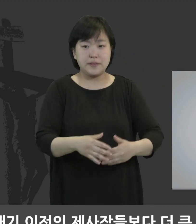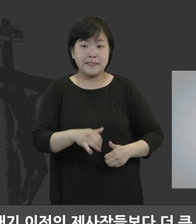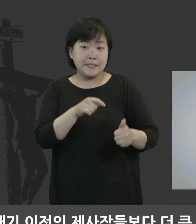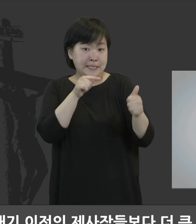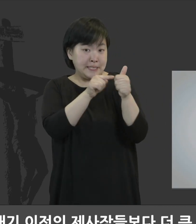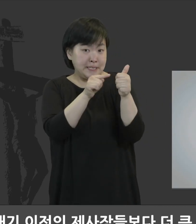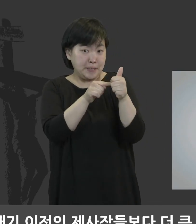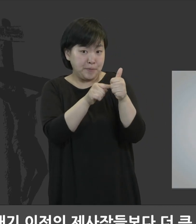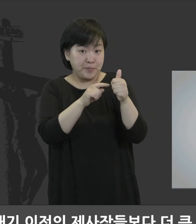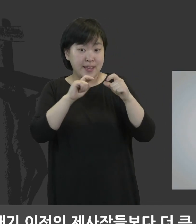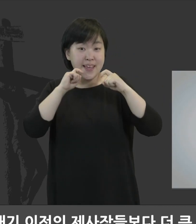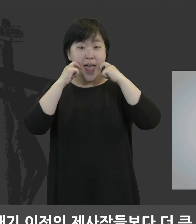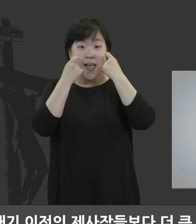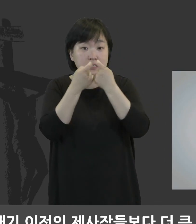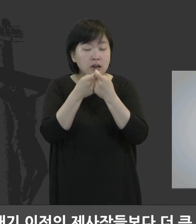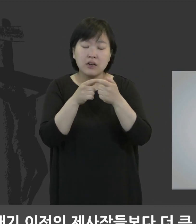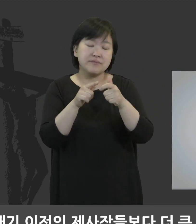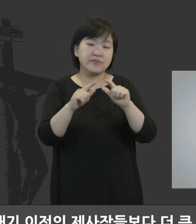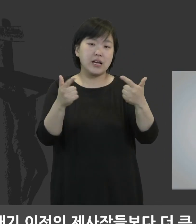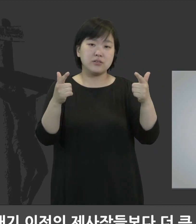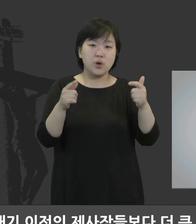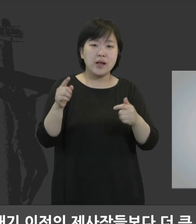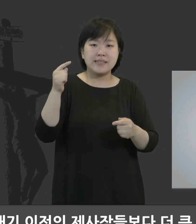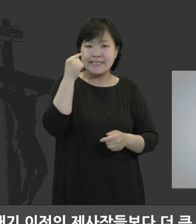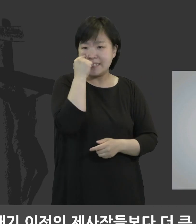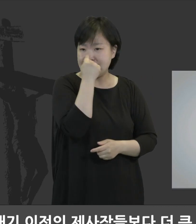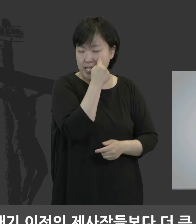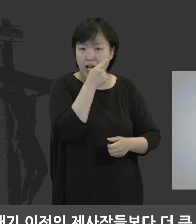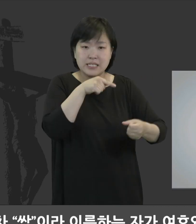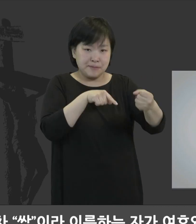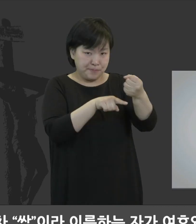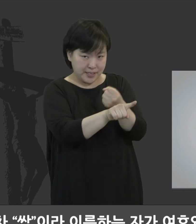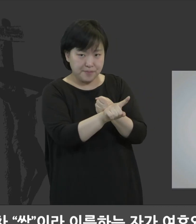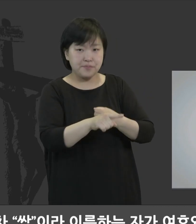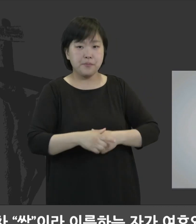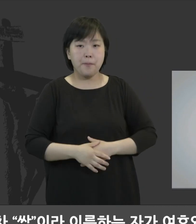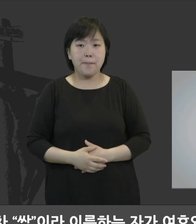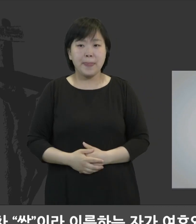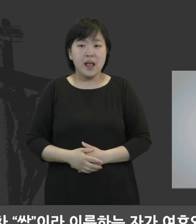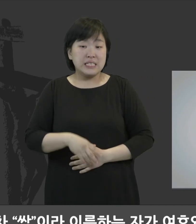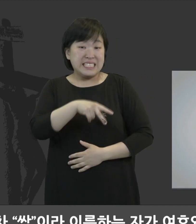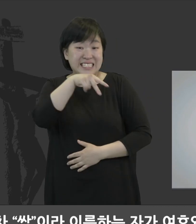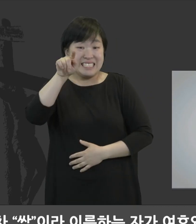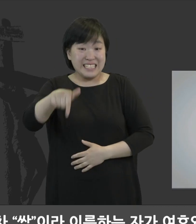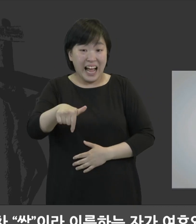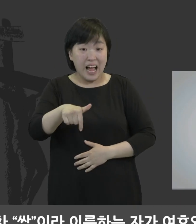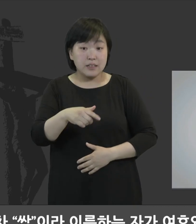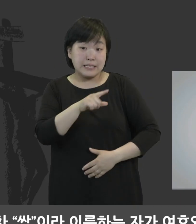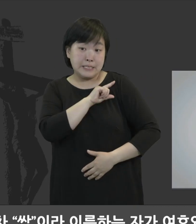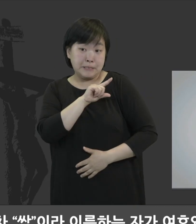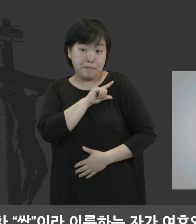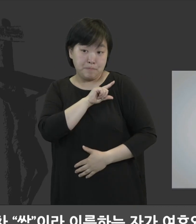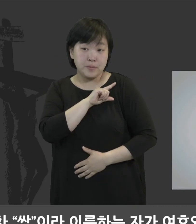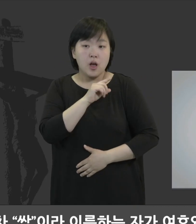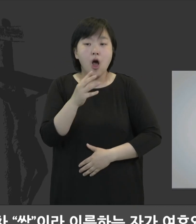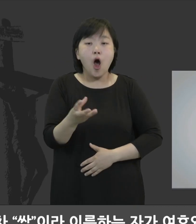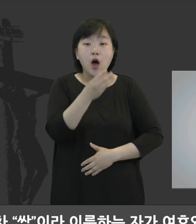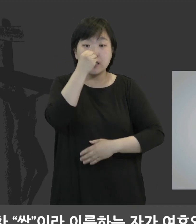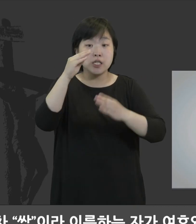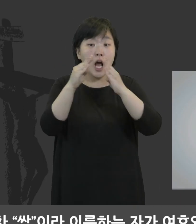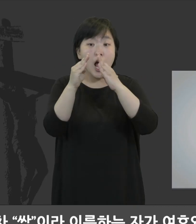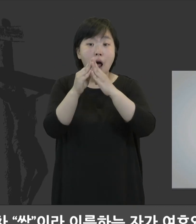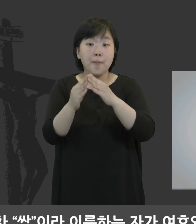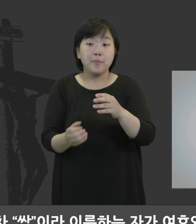여호수아는 단순히 한 개인이 아니라 징표였습니다. 장차 싹이라 이름하는 자가 여호와의 전을 건축할